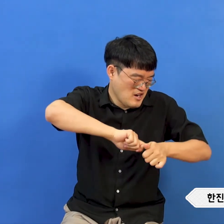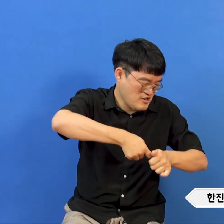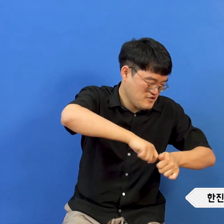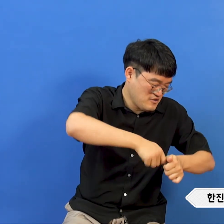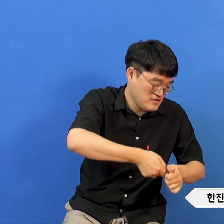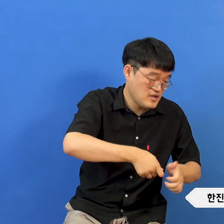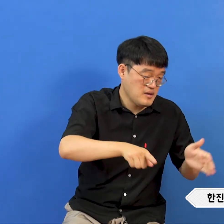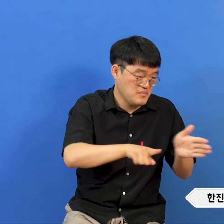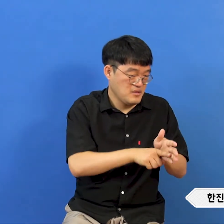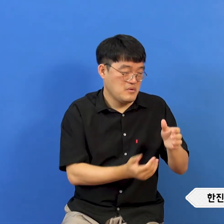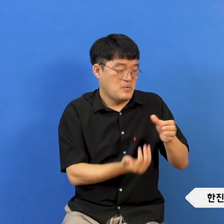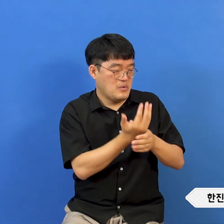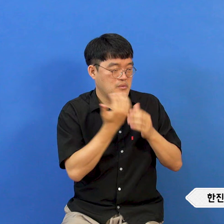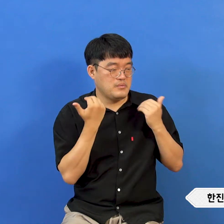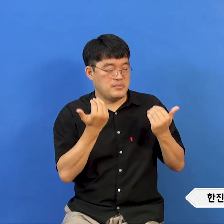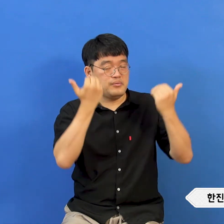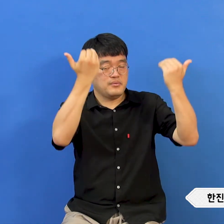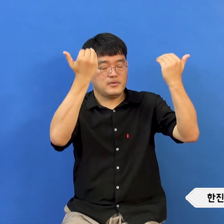아닙니다.